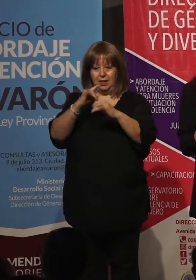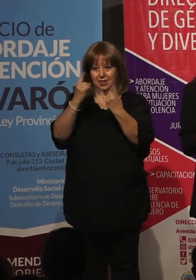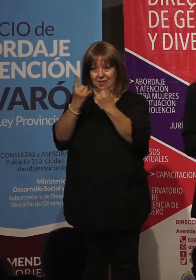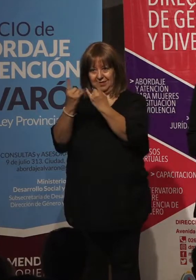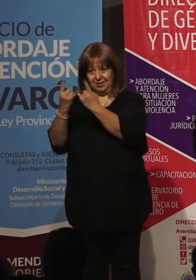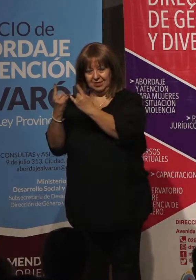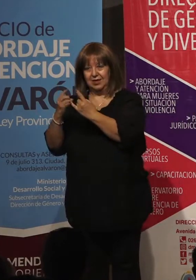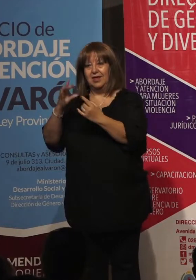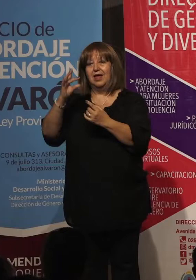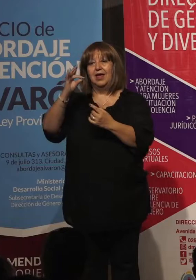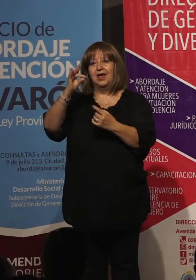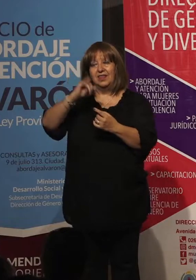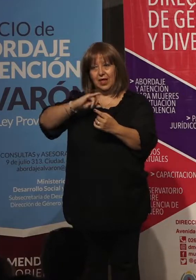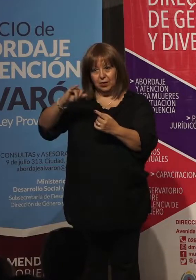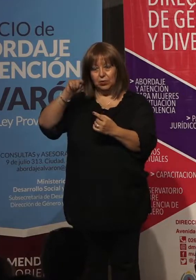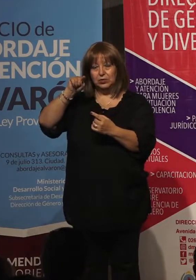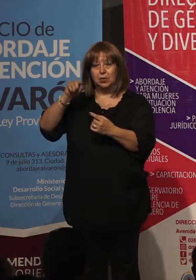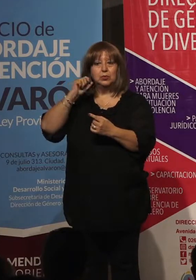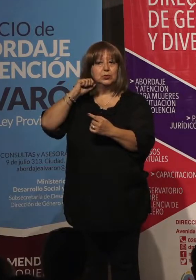que es